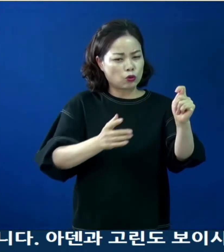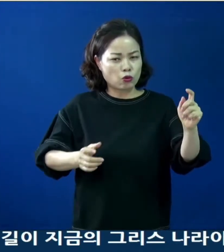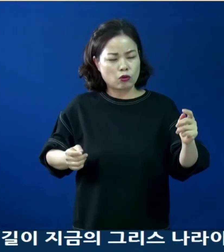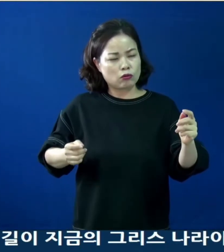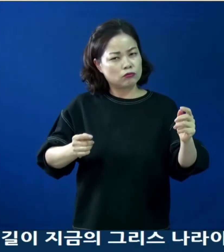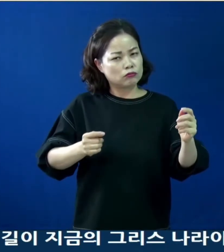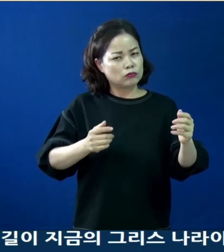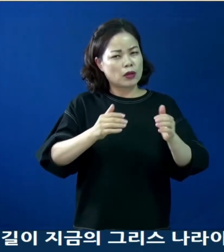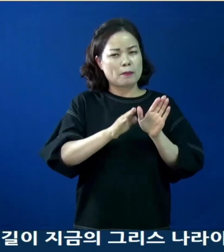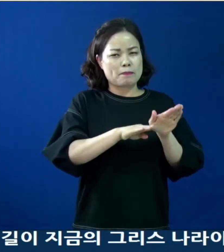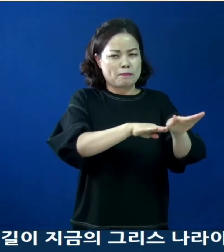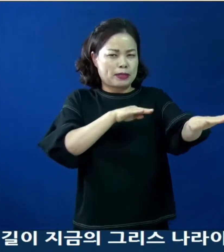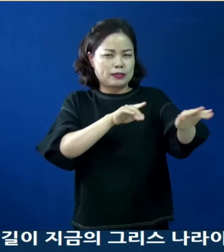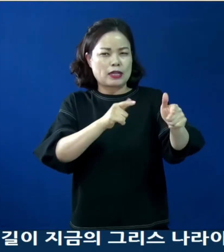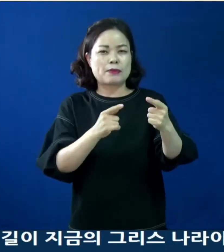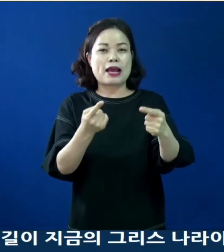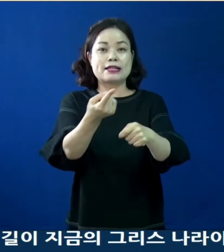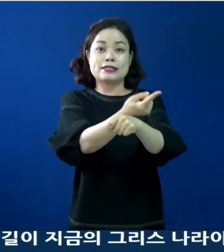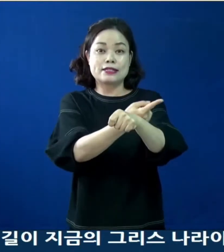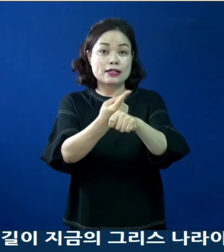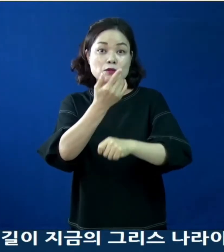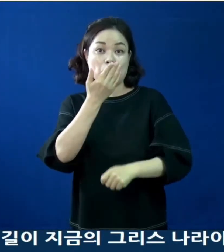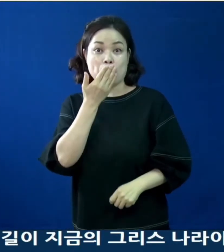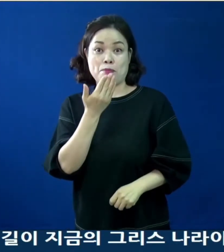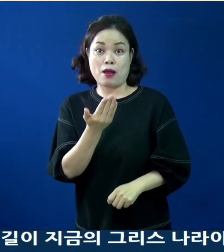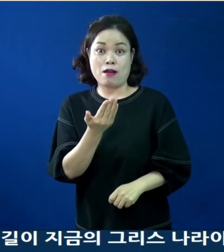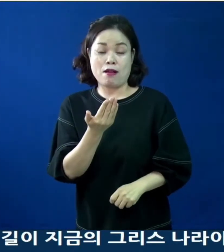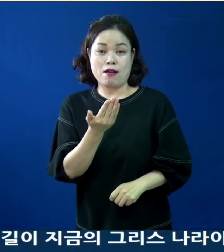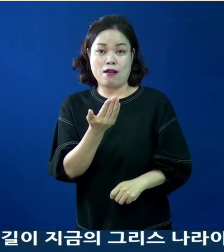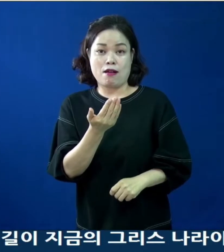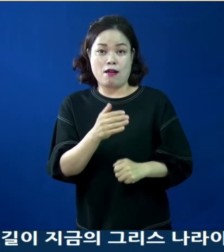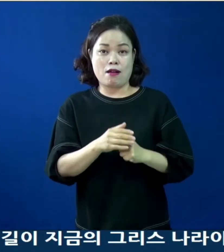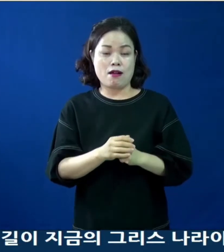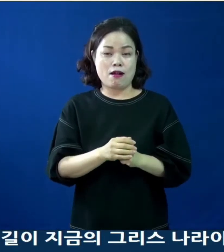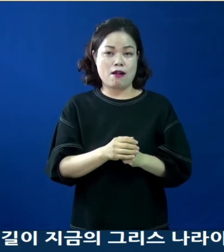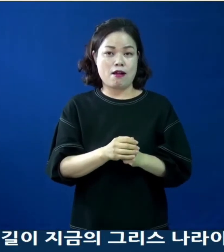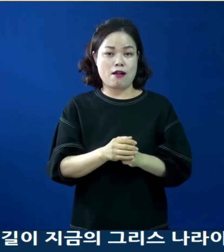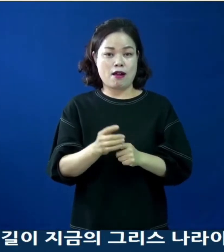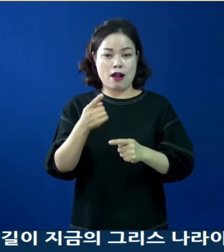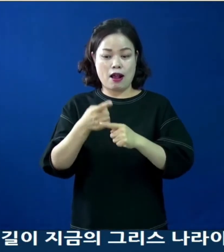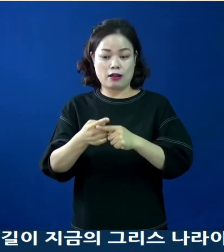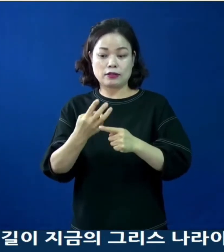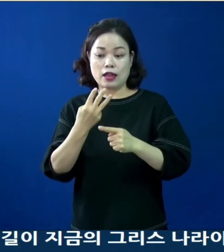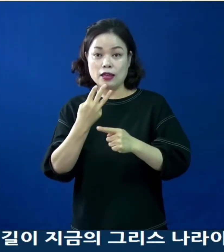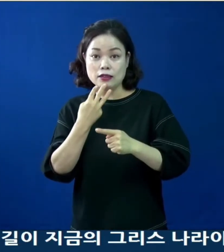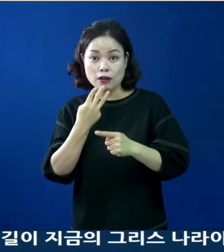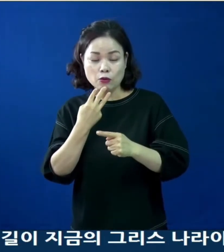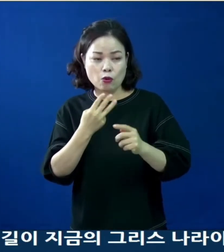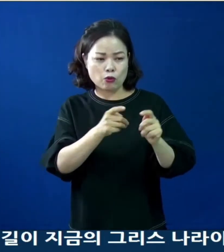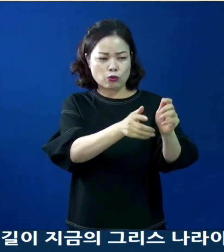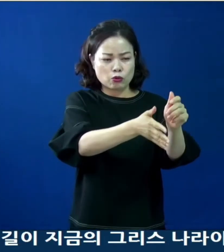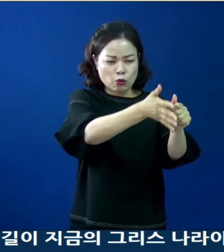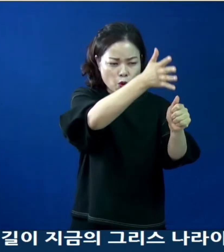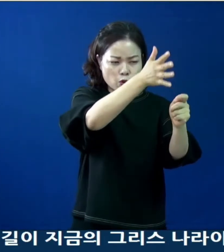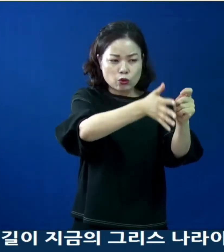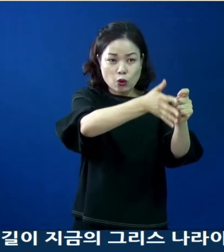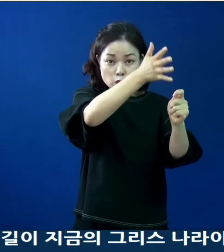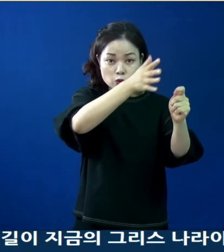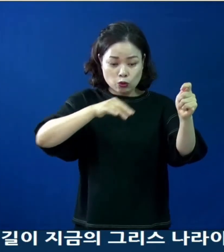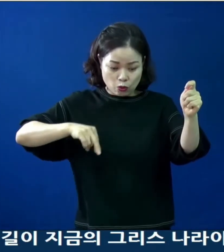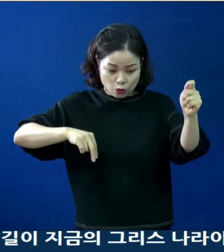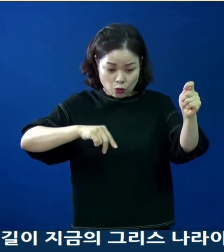막히지 않으면 1시간 이내로 들어갈 수 있습니다. 그런데 아덴하고 고린도를 가다 보면 거기 아주